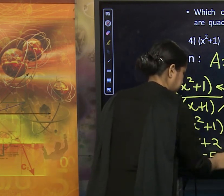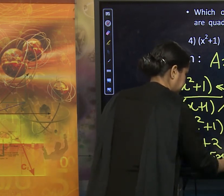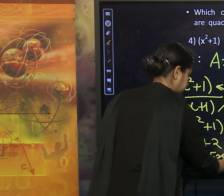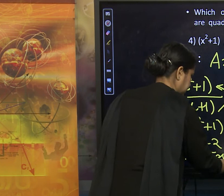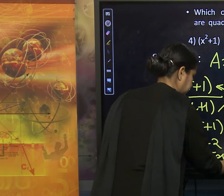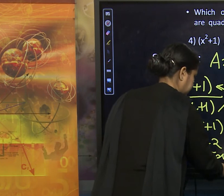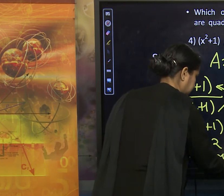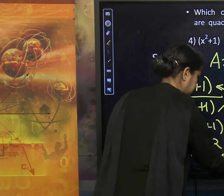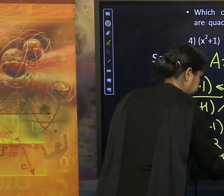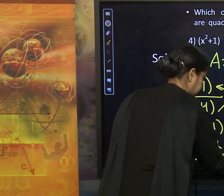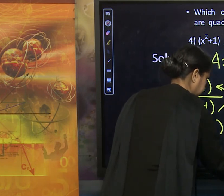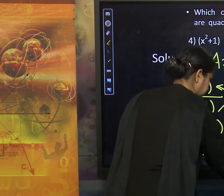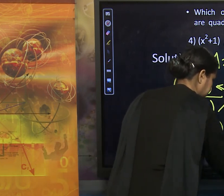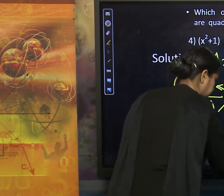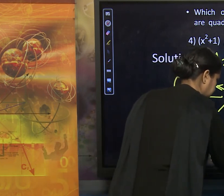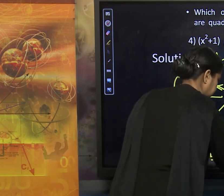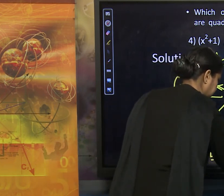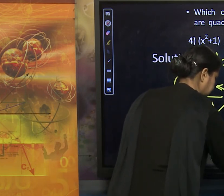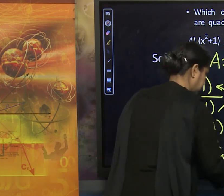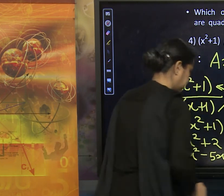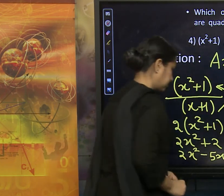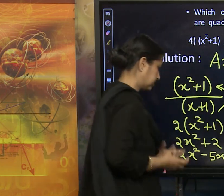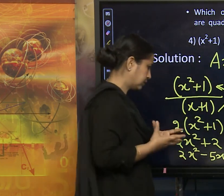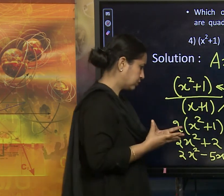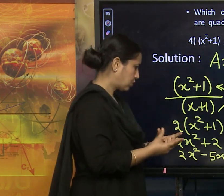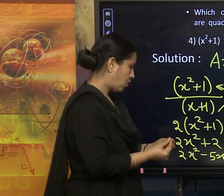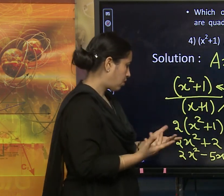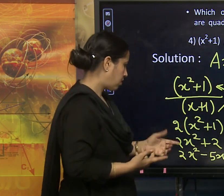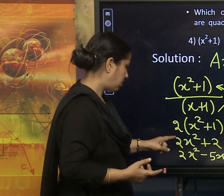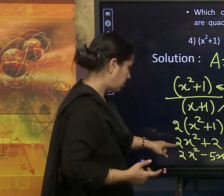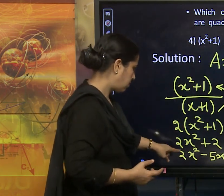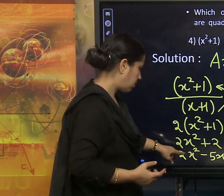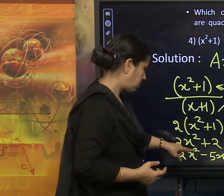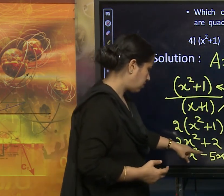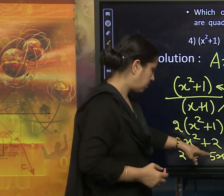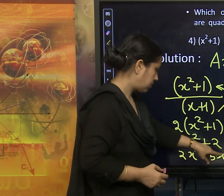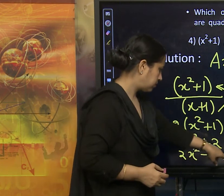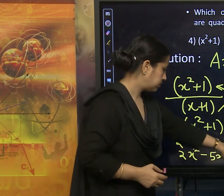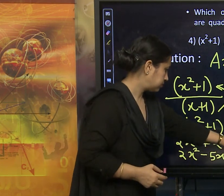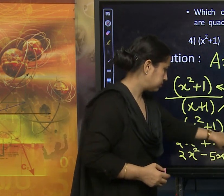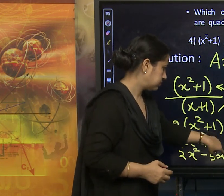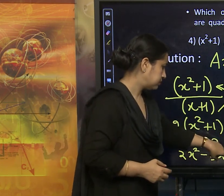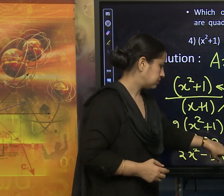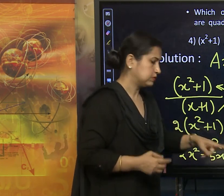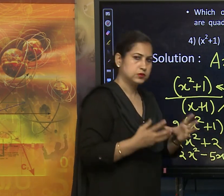और ये 1 भी अपनी साइड बदल के राइट साइड पे आएगा। अब इसे हल करेंगे।